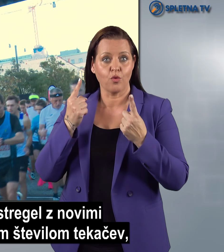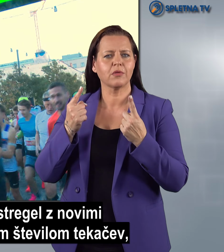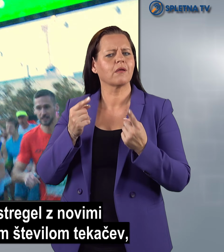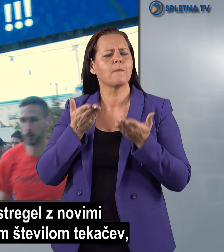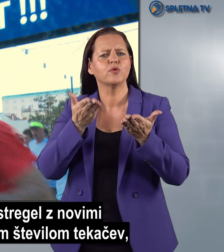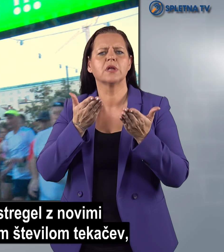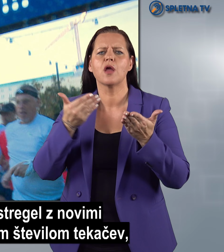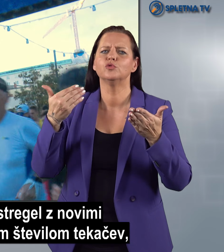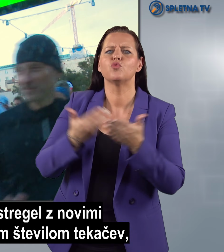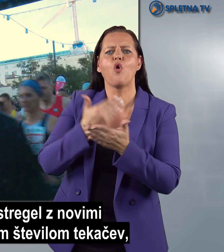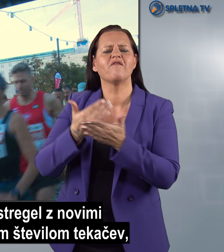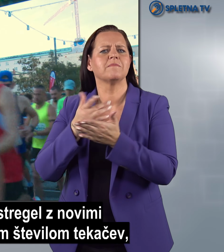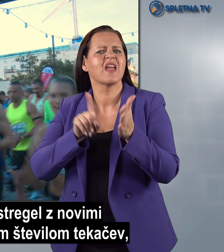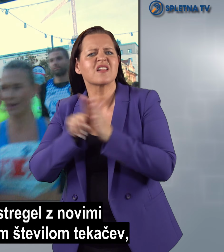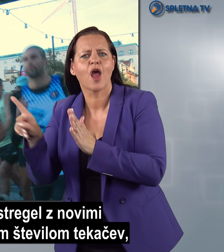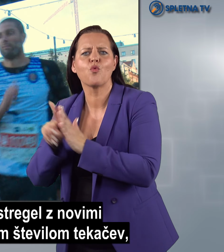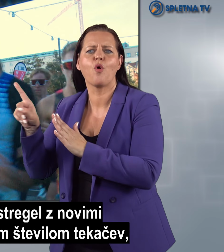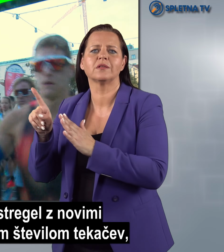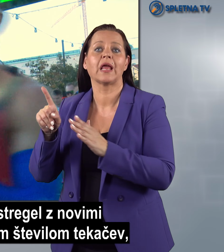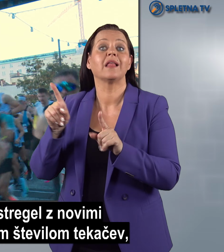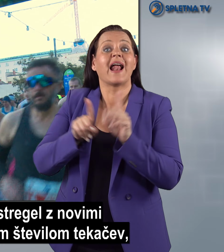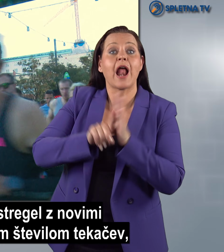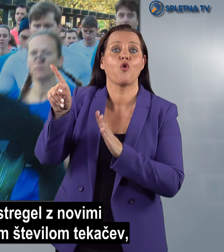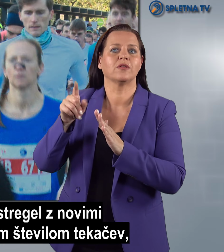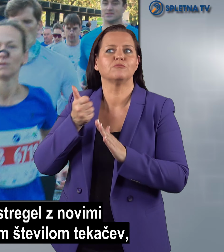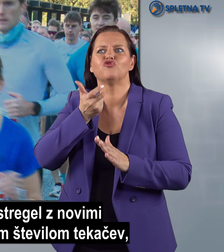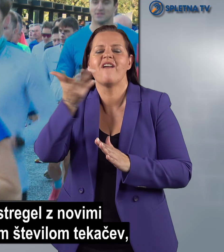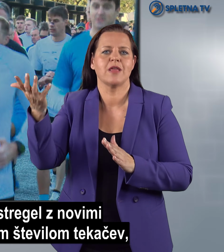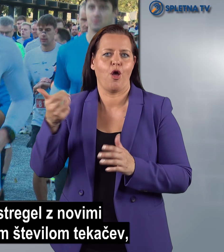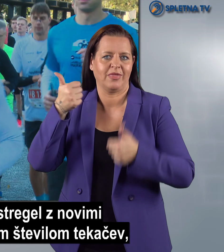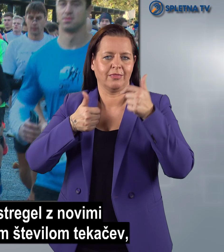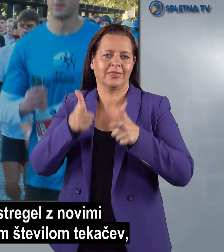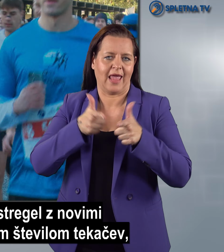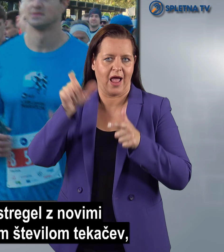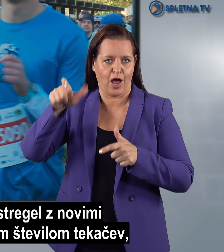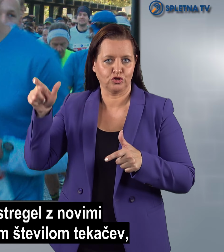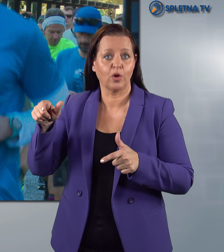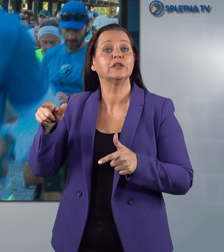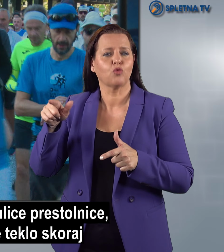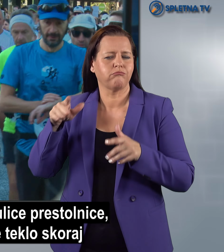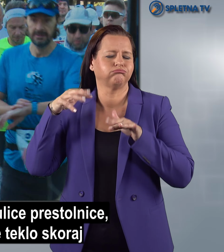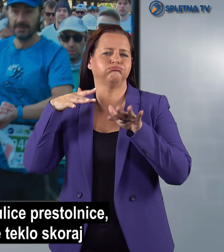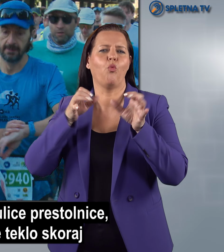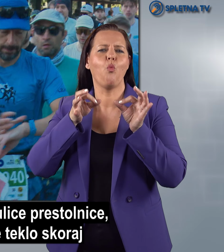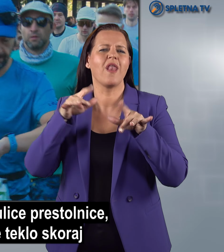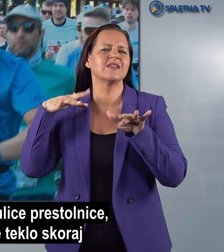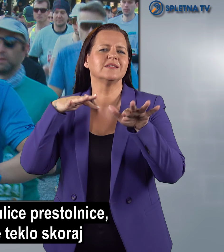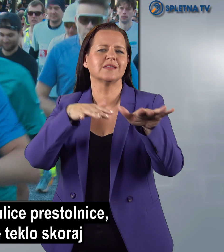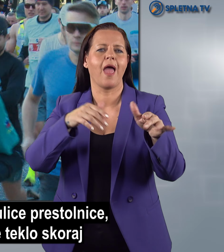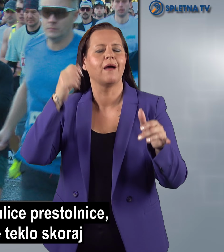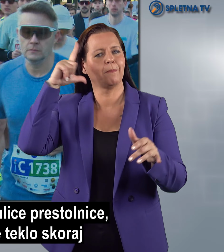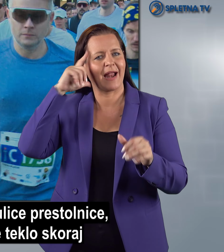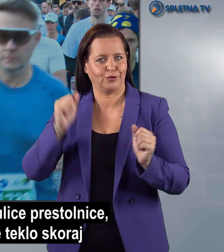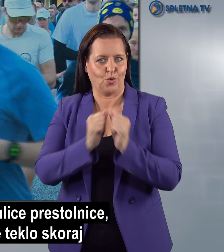Dogodek je postregel z novimi rekordi in rekordnim številom tekačev, ki so preplavili ulice